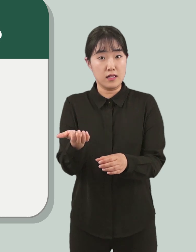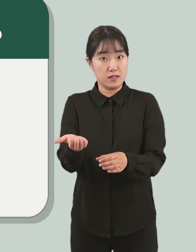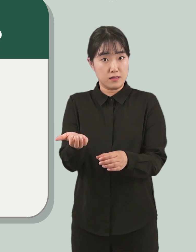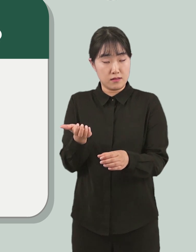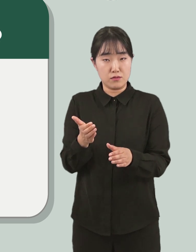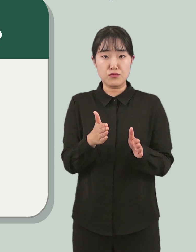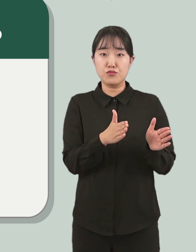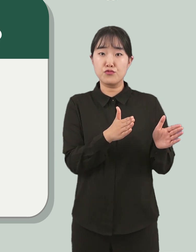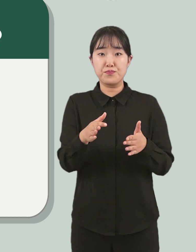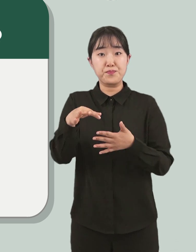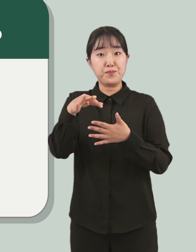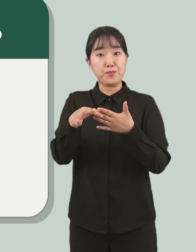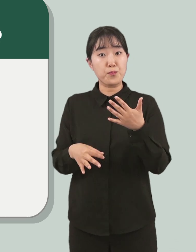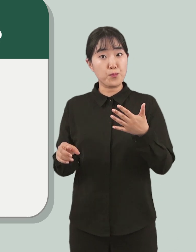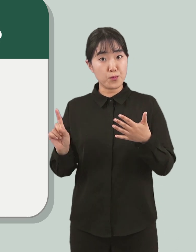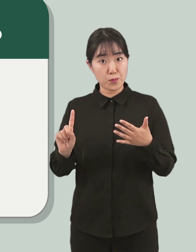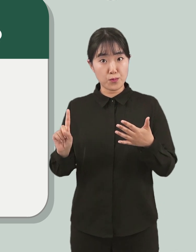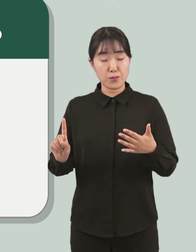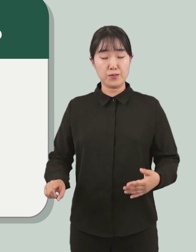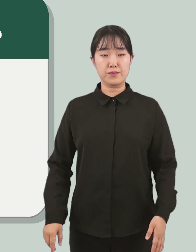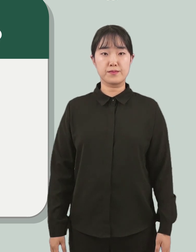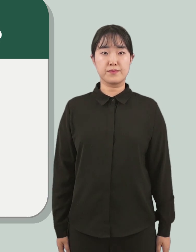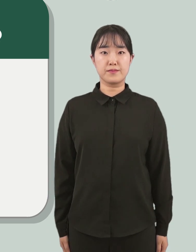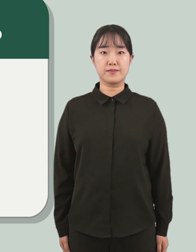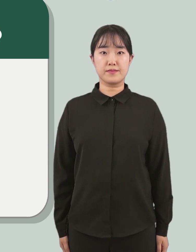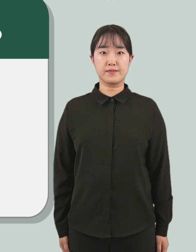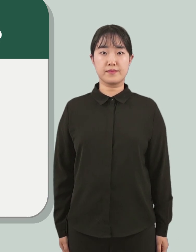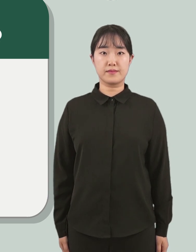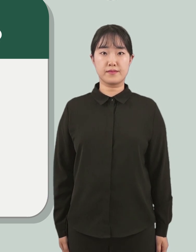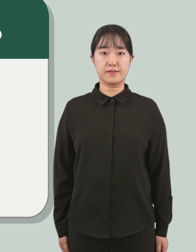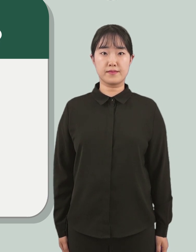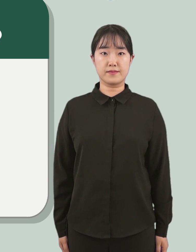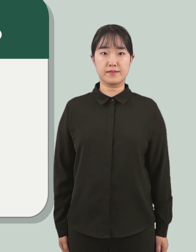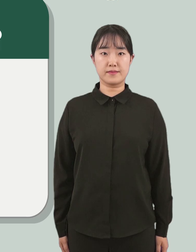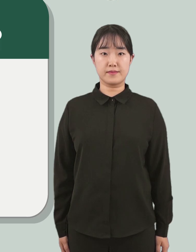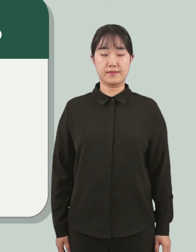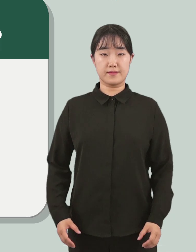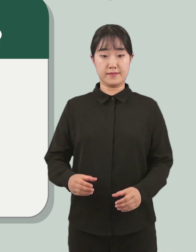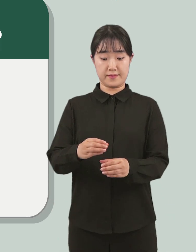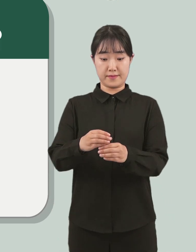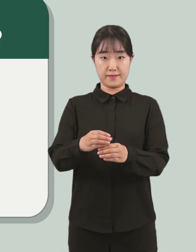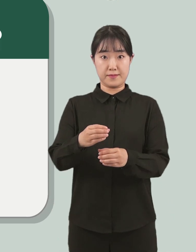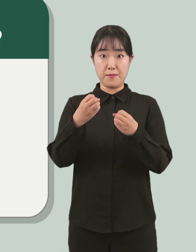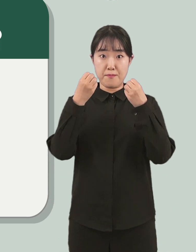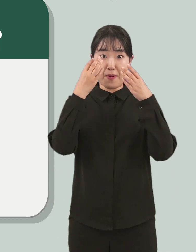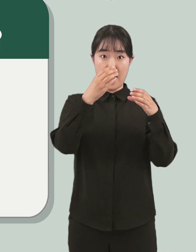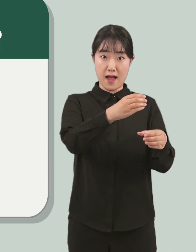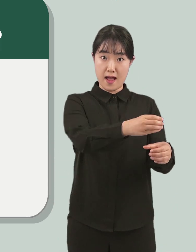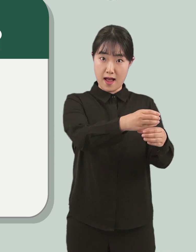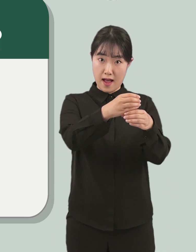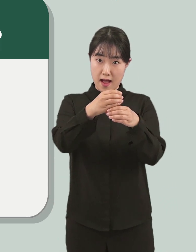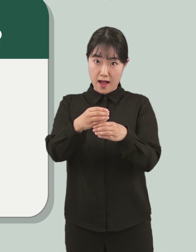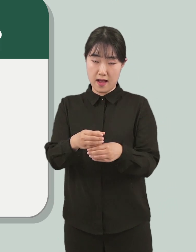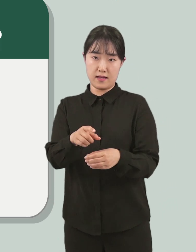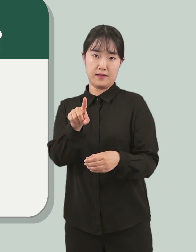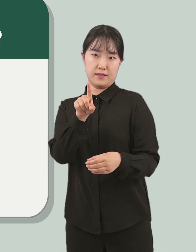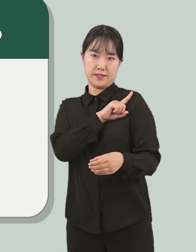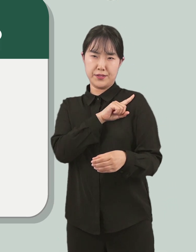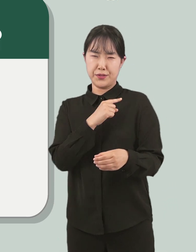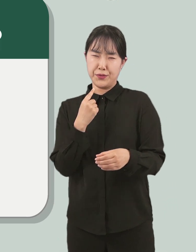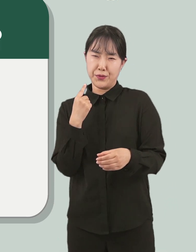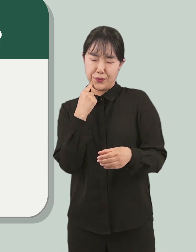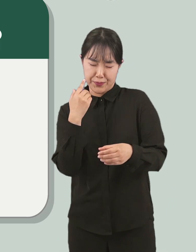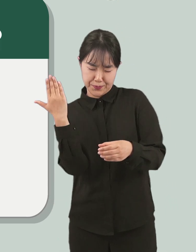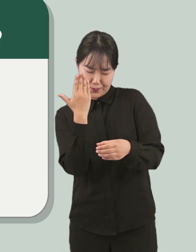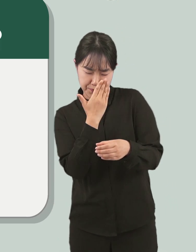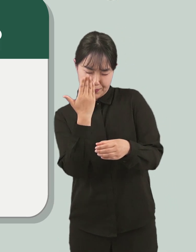이 의료기기의 사용 전 준비사항은 무엇입니까? 기기를 처음 사용할 때는 반드시 세척과 소독을 합니다.